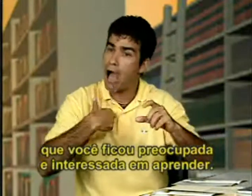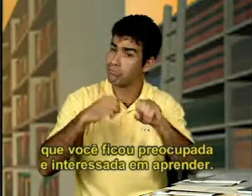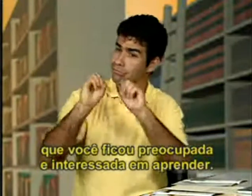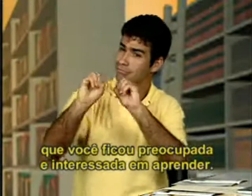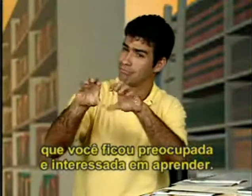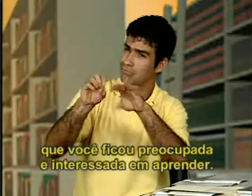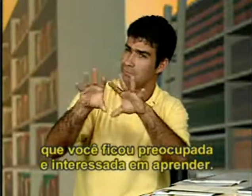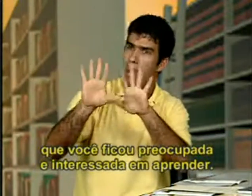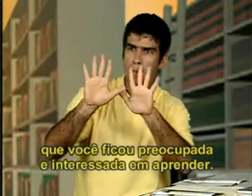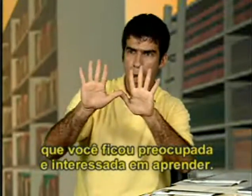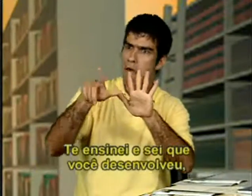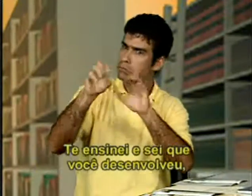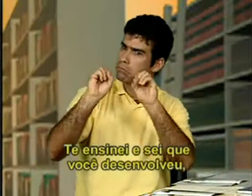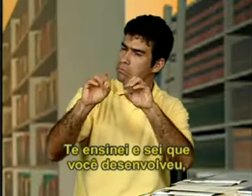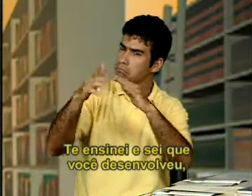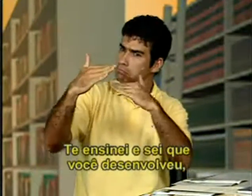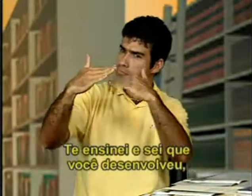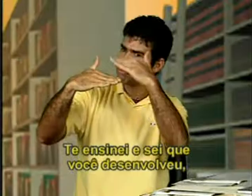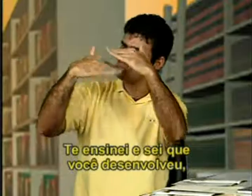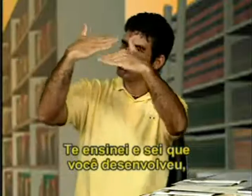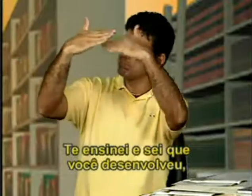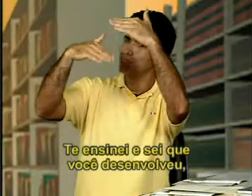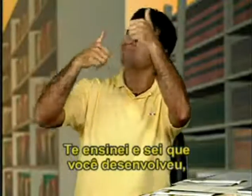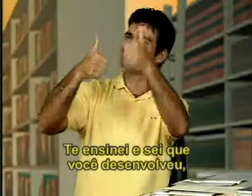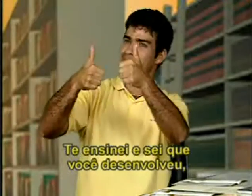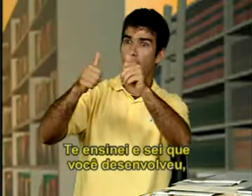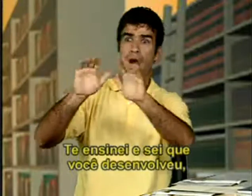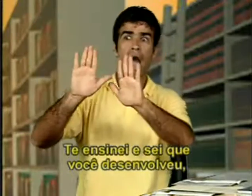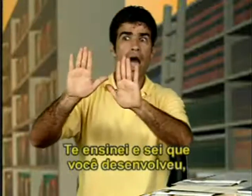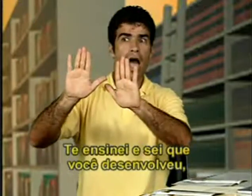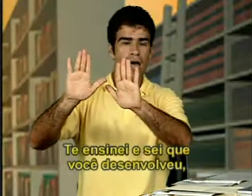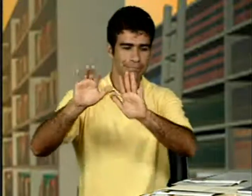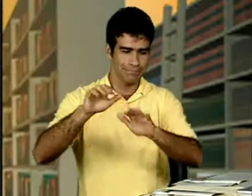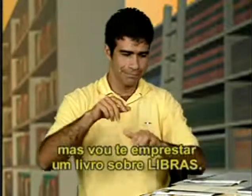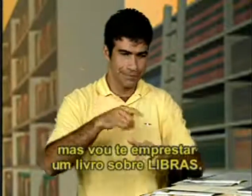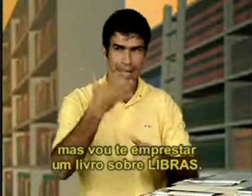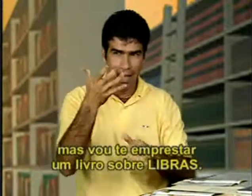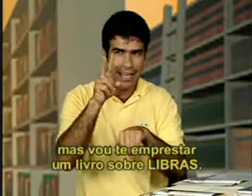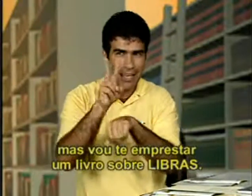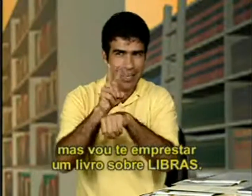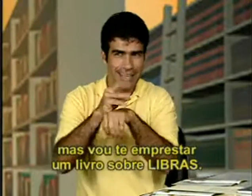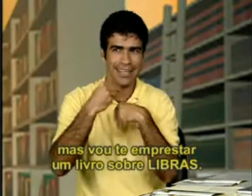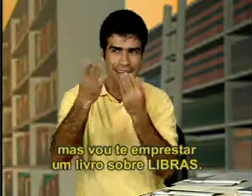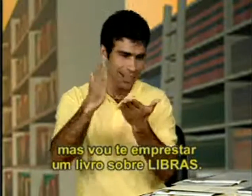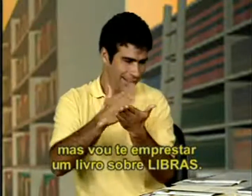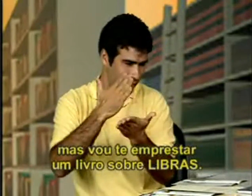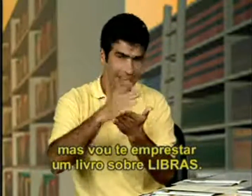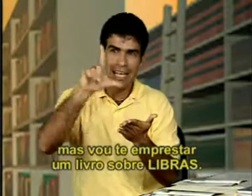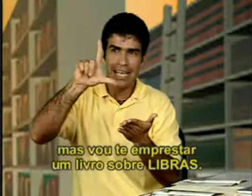e interessada em aprender. Te ensinei e sei que você desenvolveu, mas vou te emprestar um livro sobre